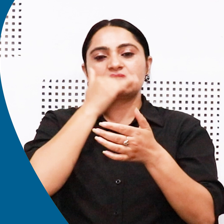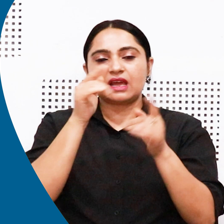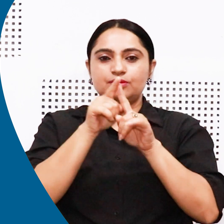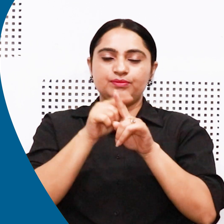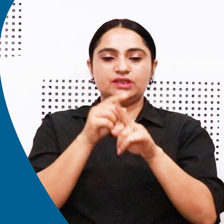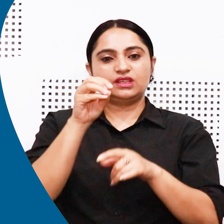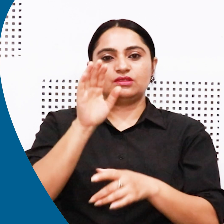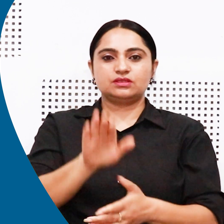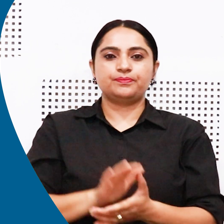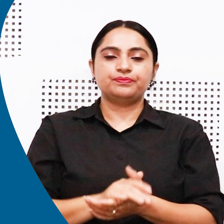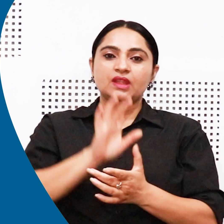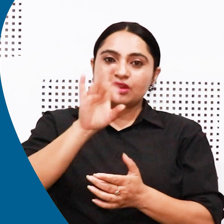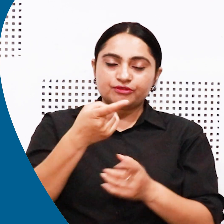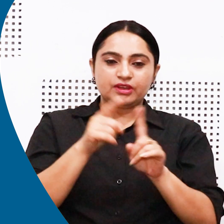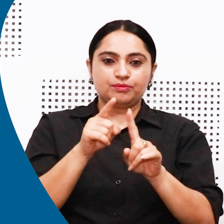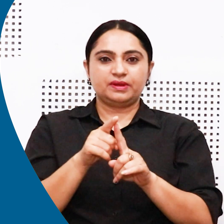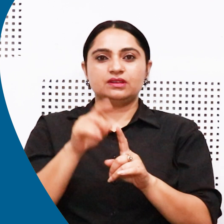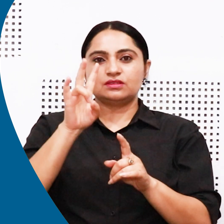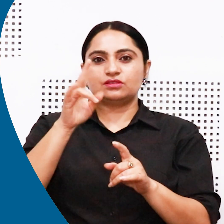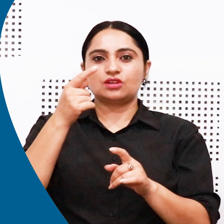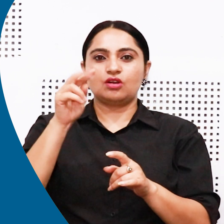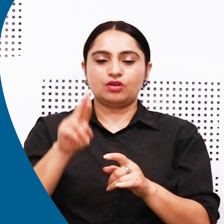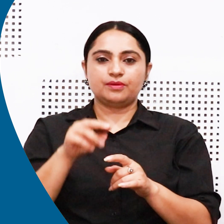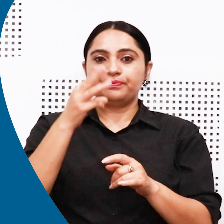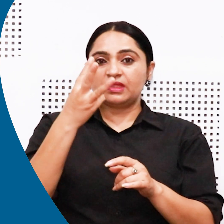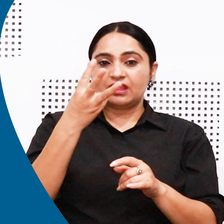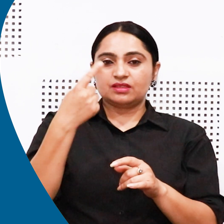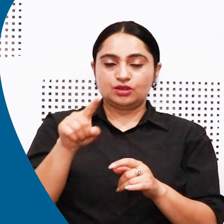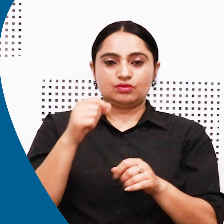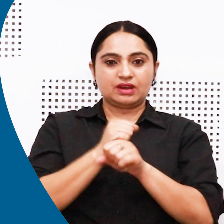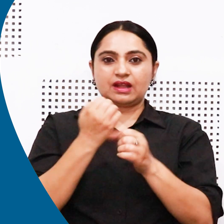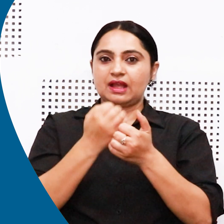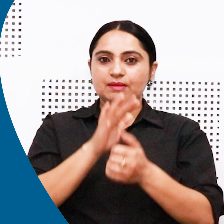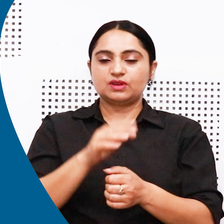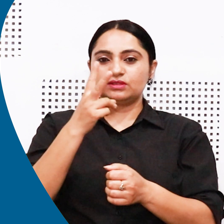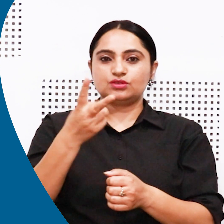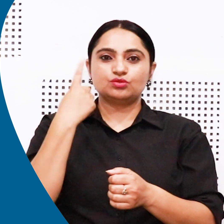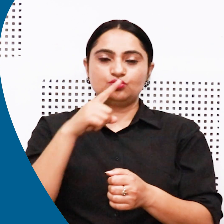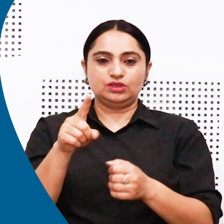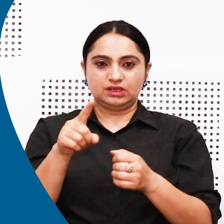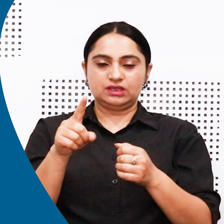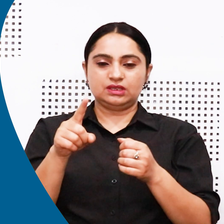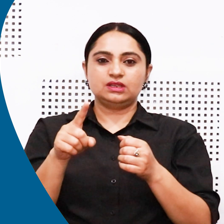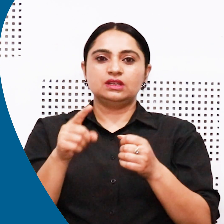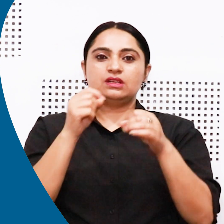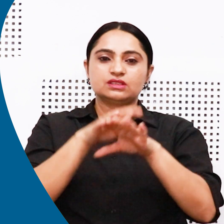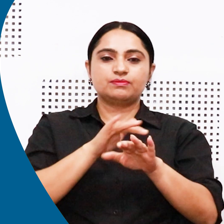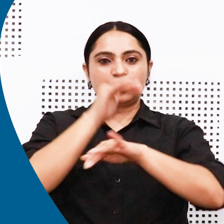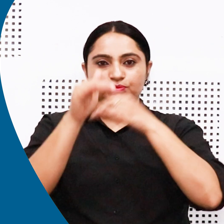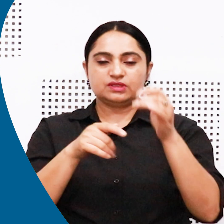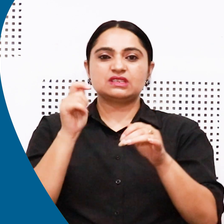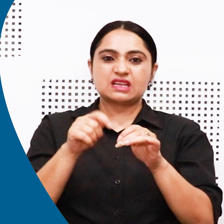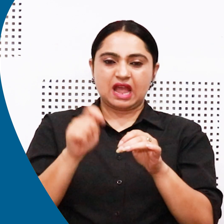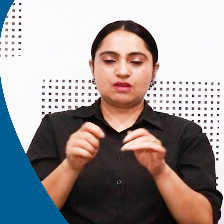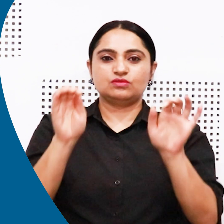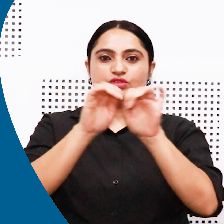समेत दिएको छ। फेरि पनि शंकर सहनी, 3वटा हामी काम गरेका छौँ। 2 दिने अपाङ्गता समावेशी विकास र कानून व्यवस्था